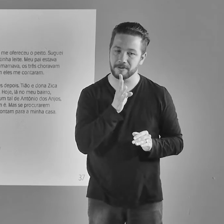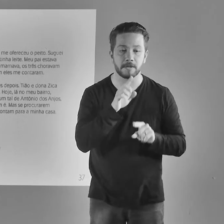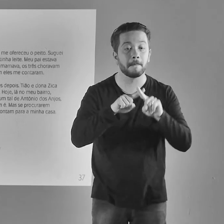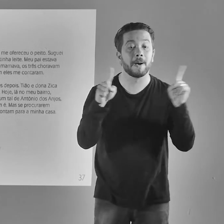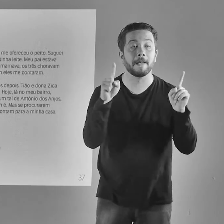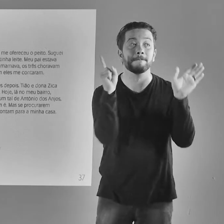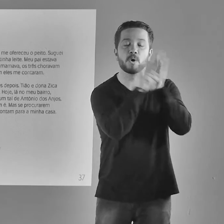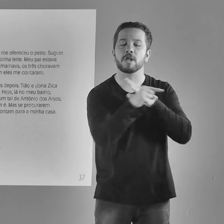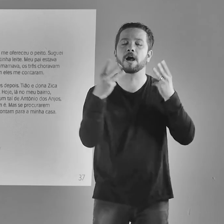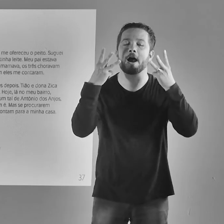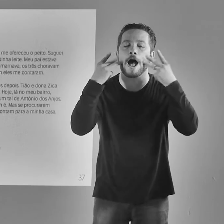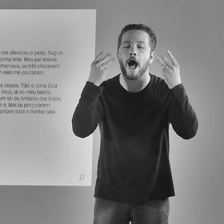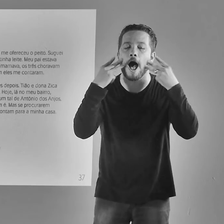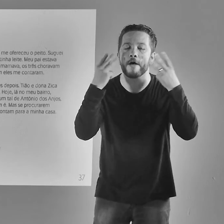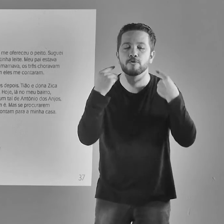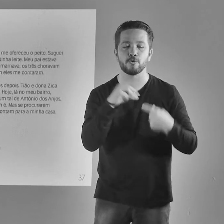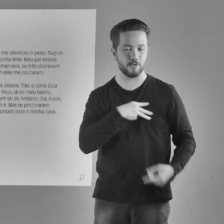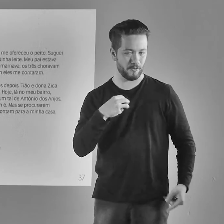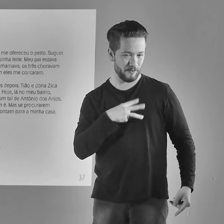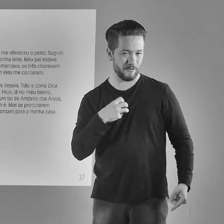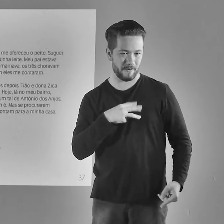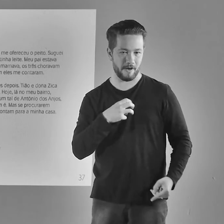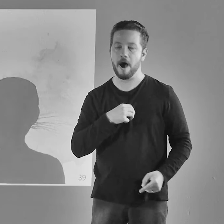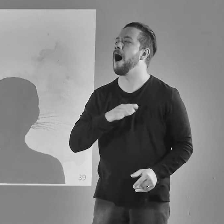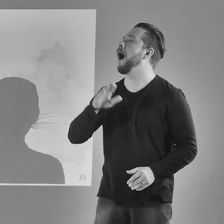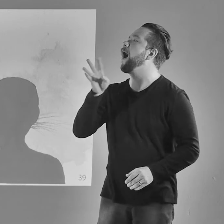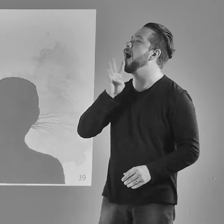gato, todos apontam para minha casa.